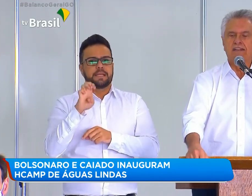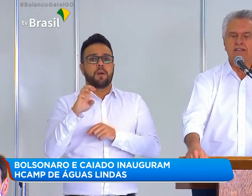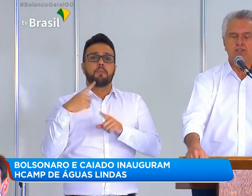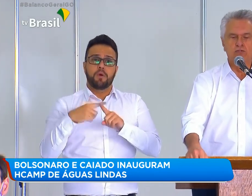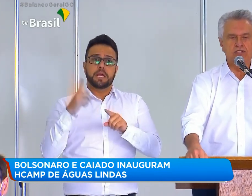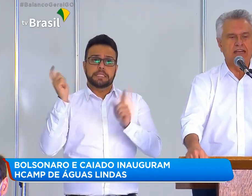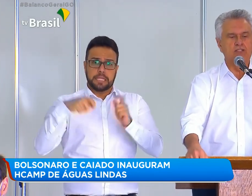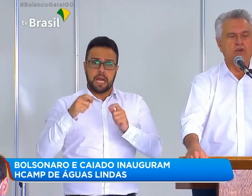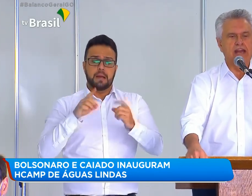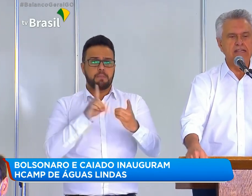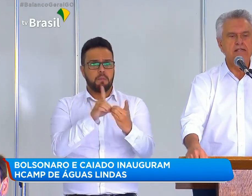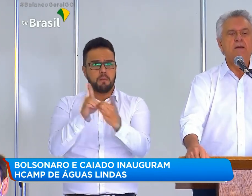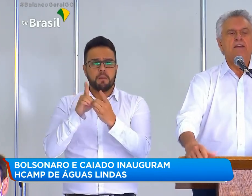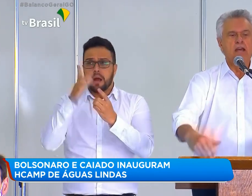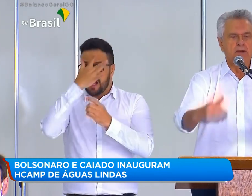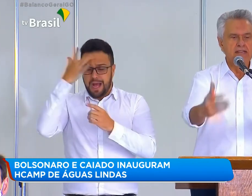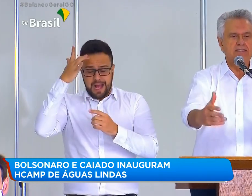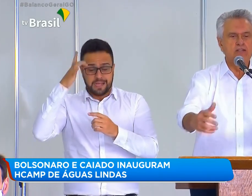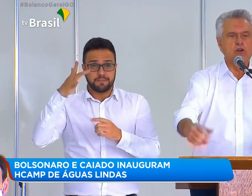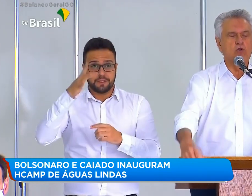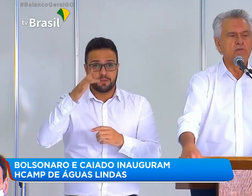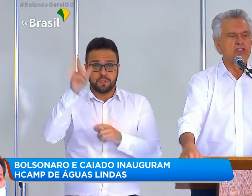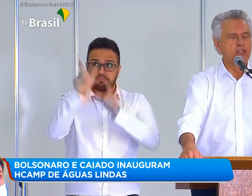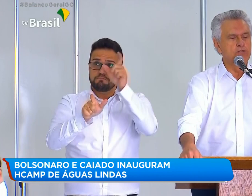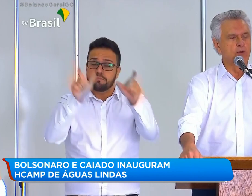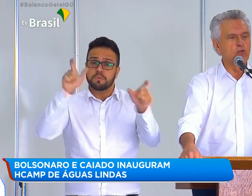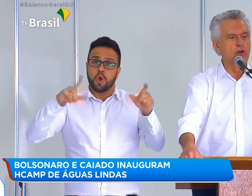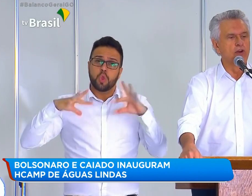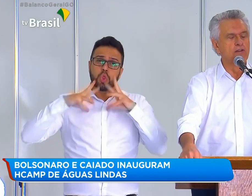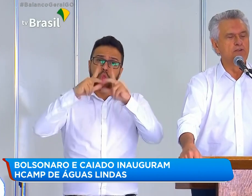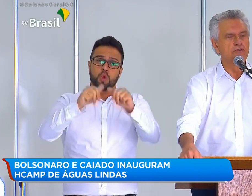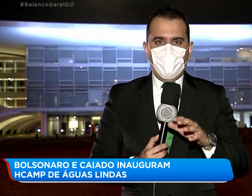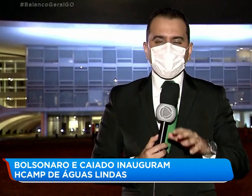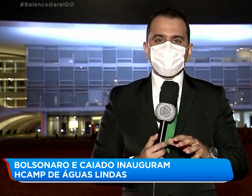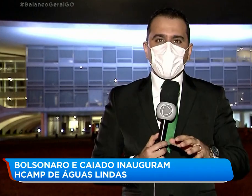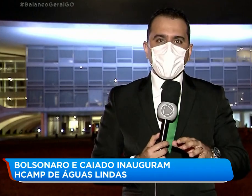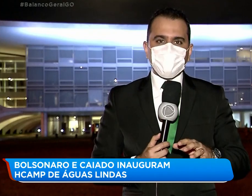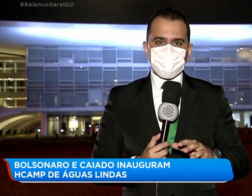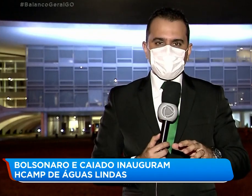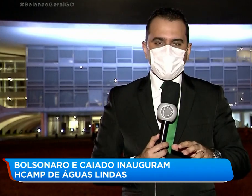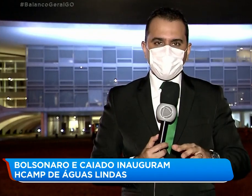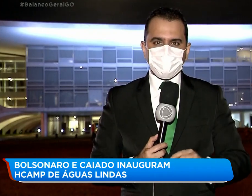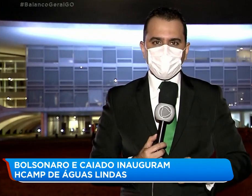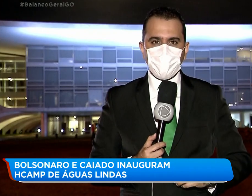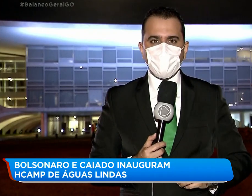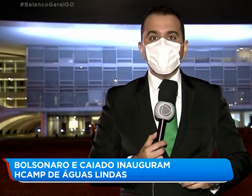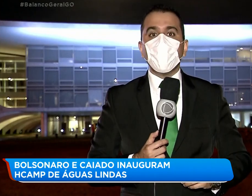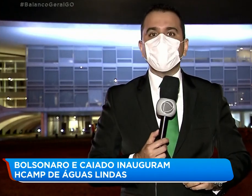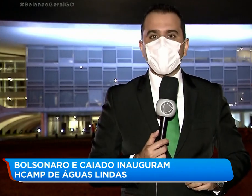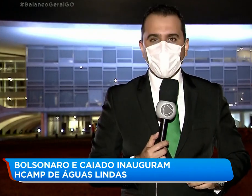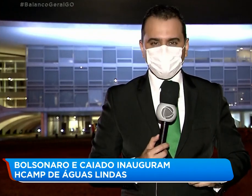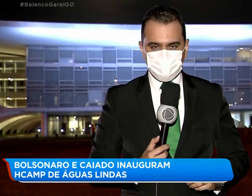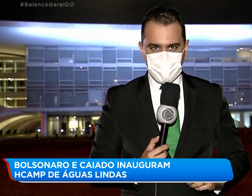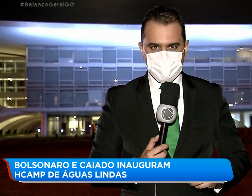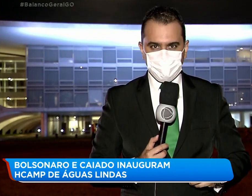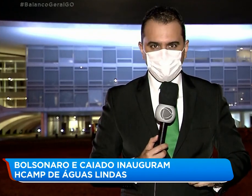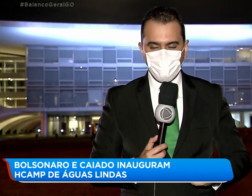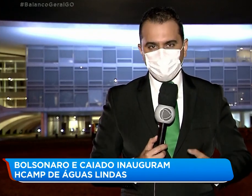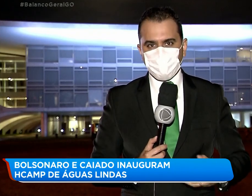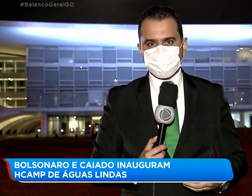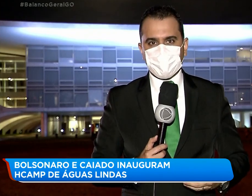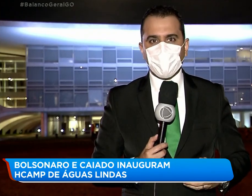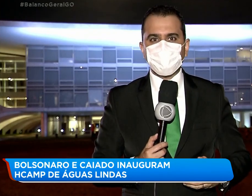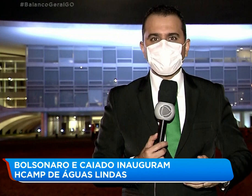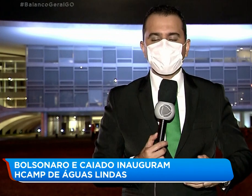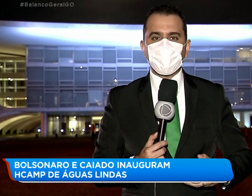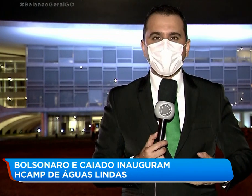os quadrantes do estado de Goiás, que amanhã sejam acometidos pelo coronavírus. Ronaldo Caiado disse ainda que em 1 ano e 4 meses, o